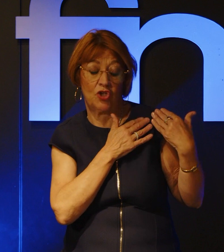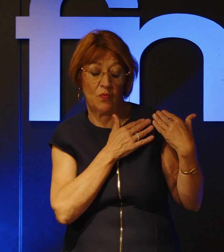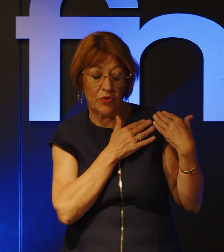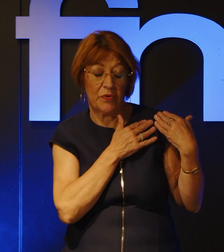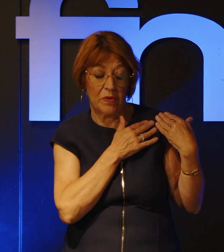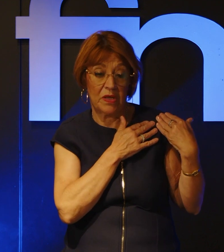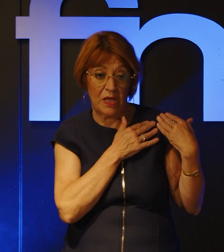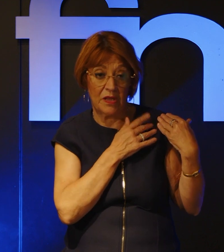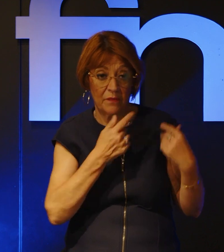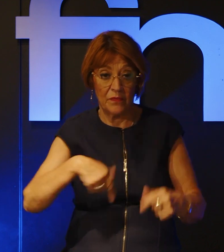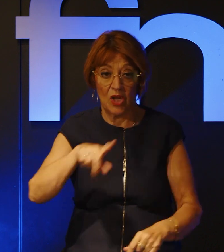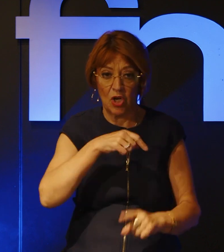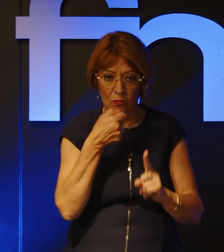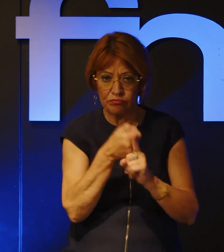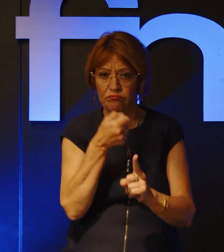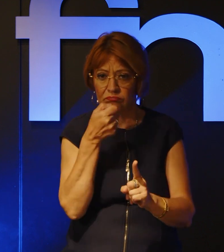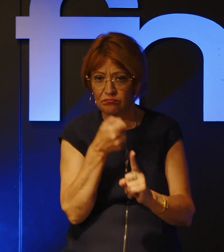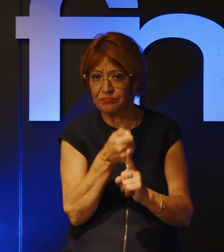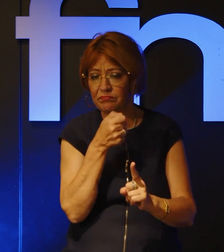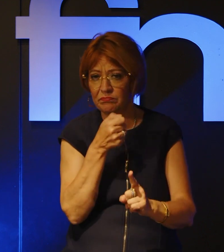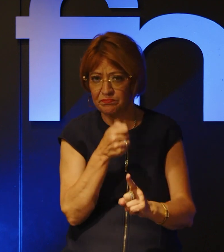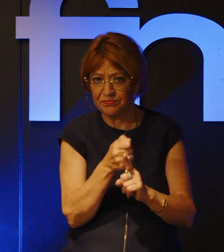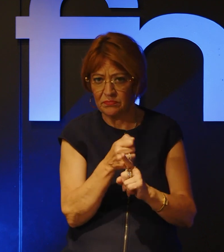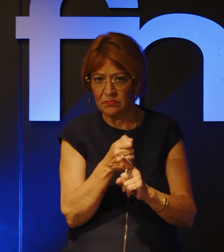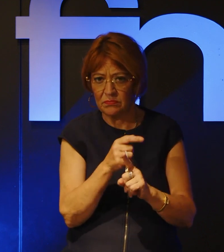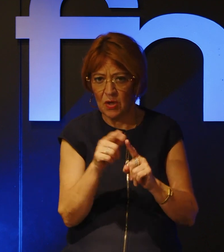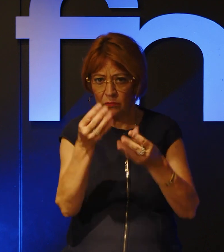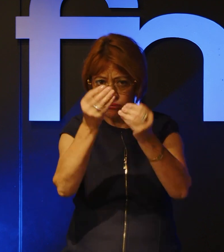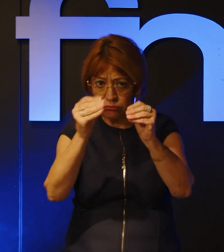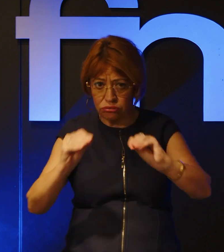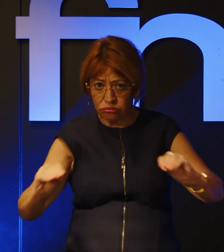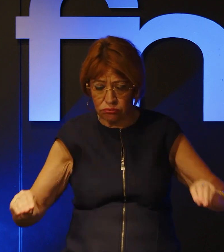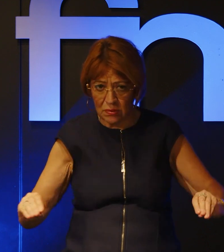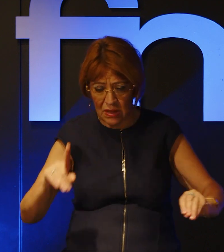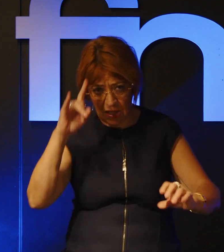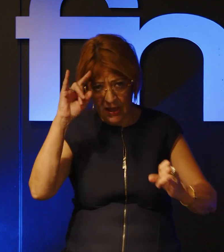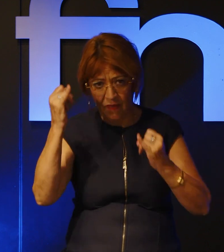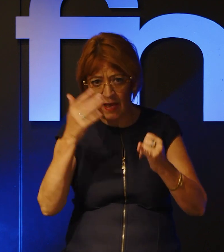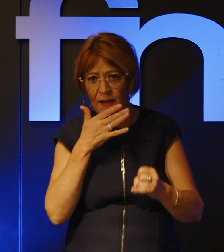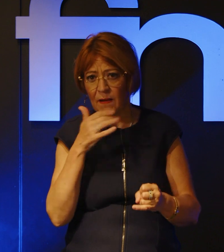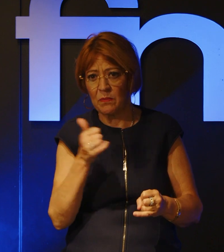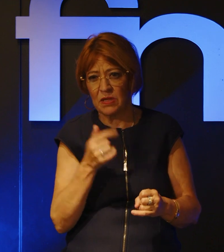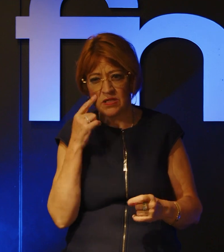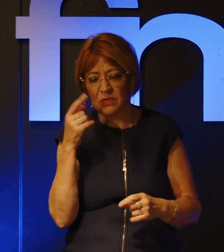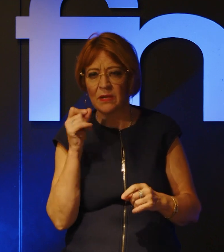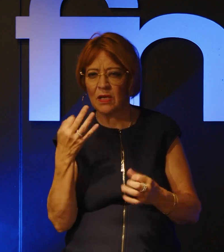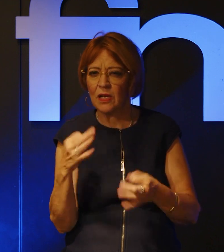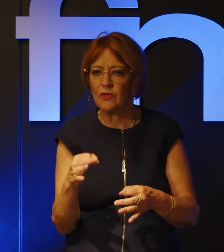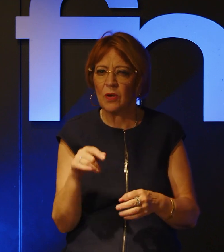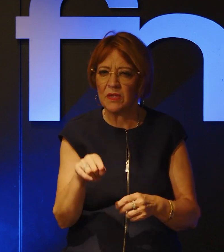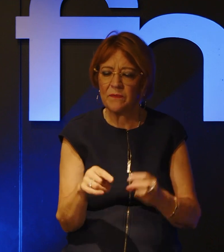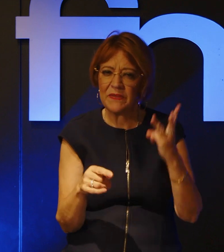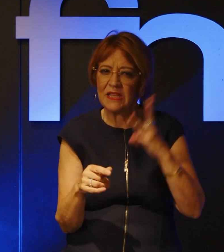eh nós lutarmos para desmantelar esta ideia da beleza em particular mas naturalmente